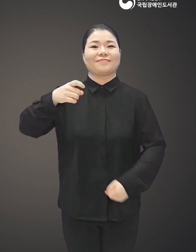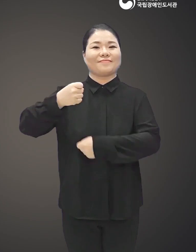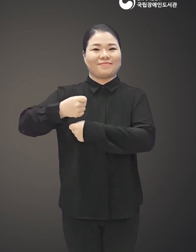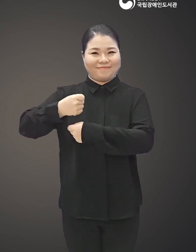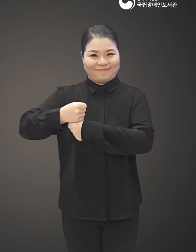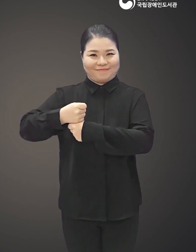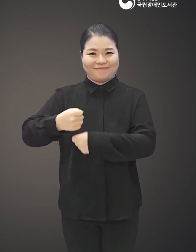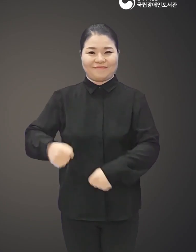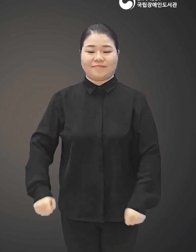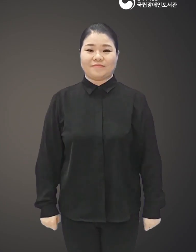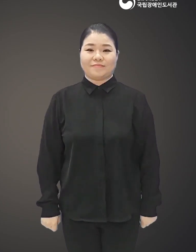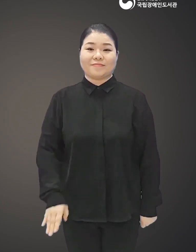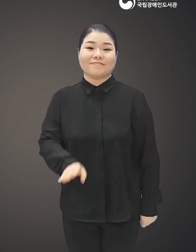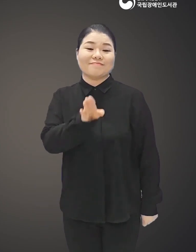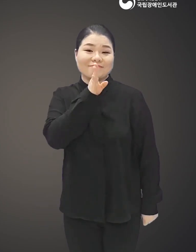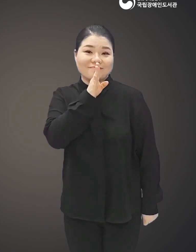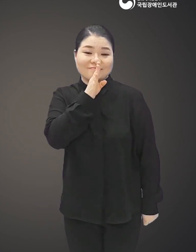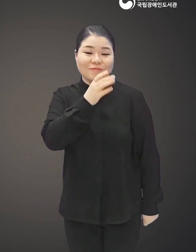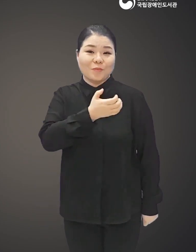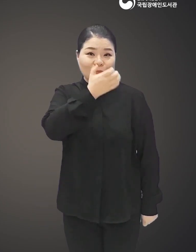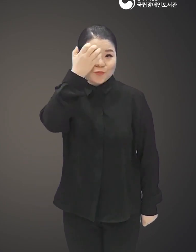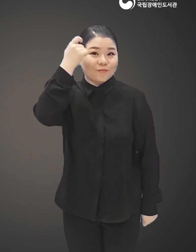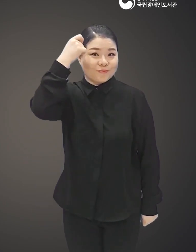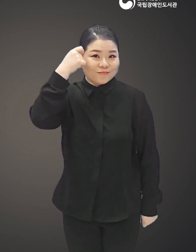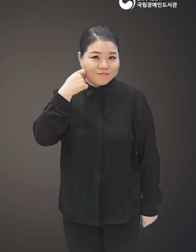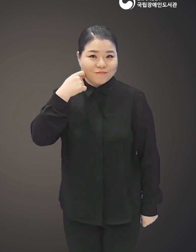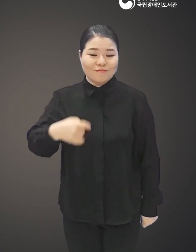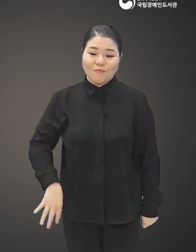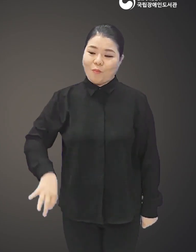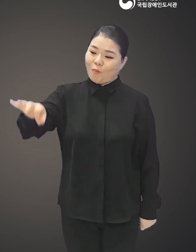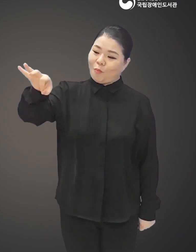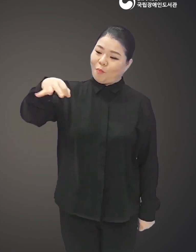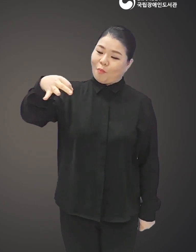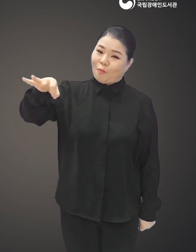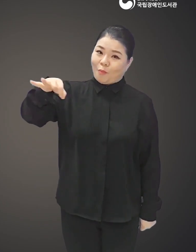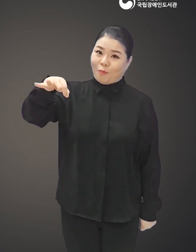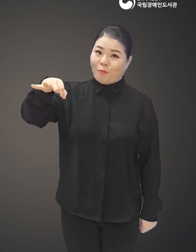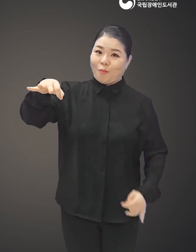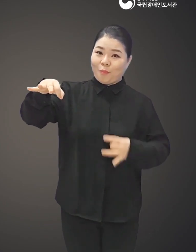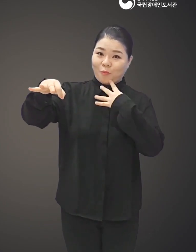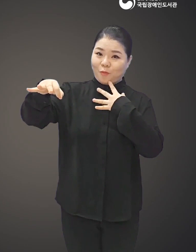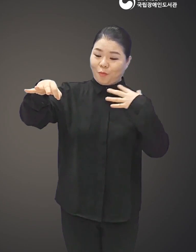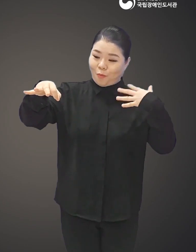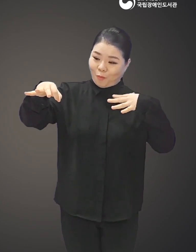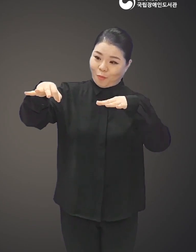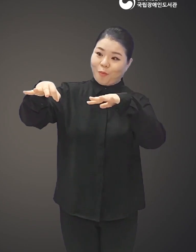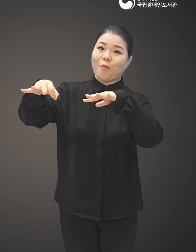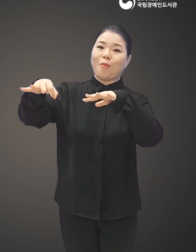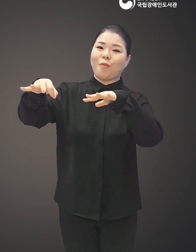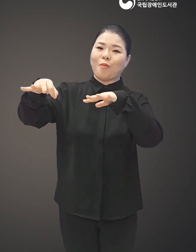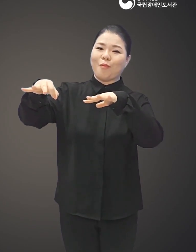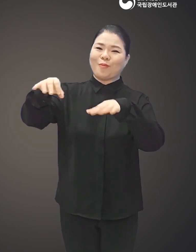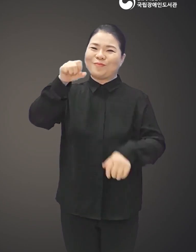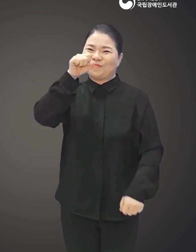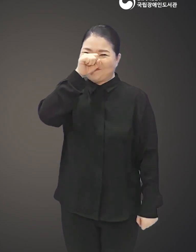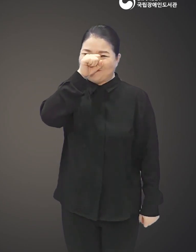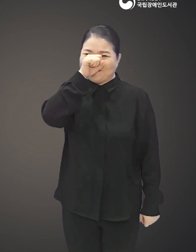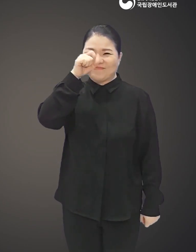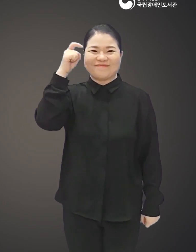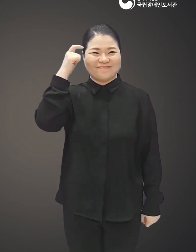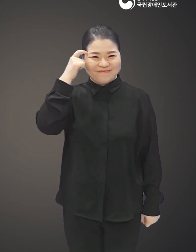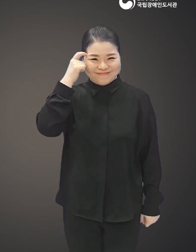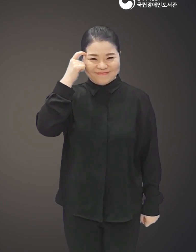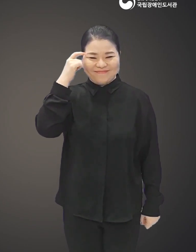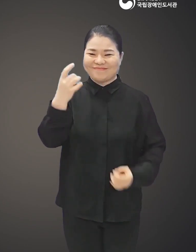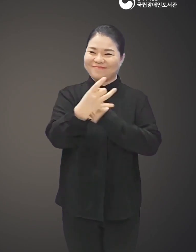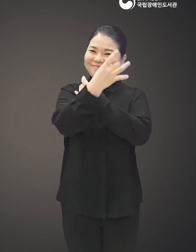그랬죠. 꿈을 꾸는 것만 같더라고요. 단순한 그림 한 장이 표지에 실린 것뿐이었는데도 도무지 정신을 차릴